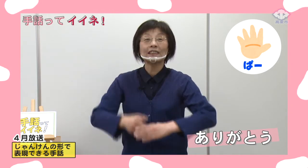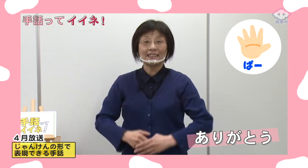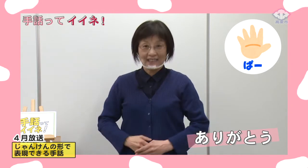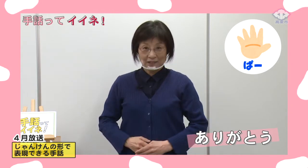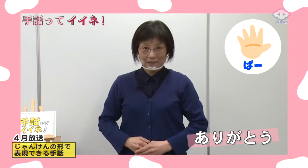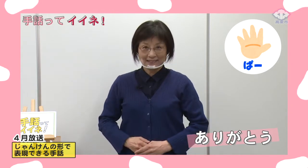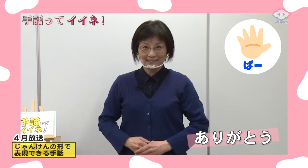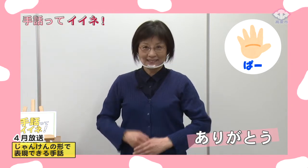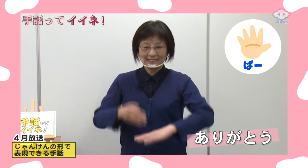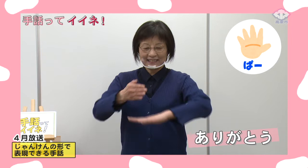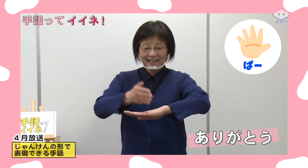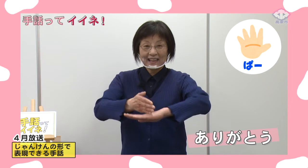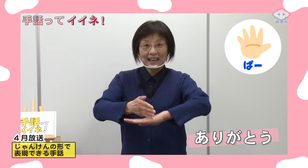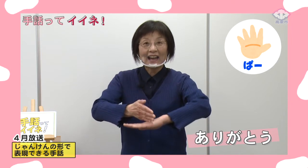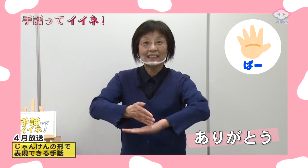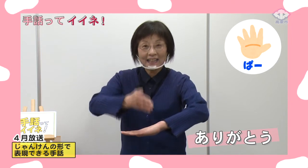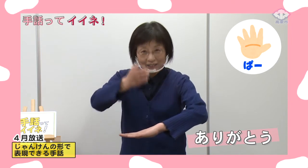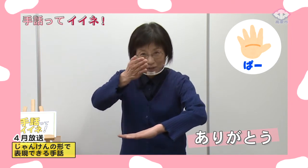使います。ありがとう、